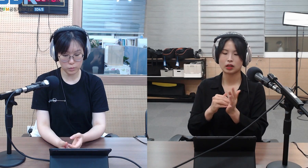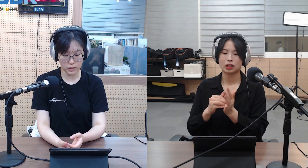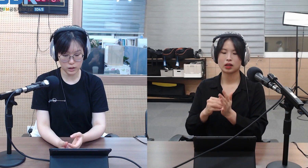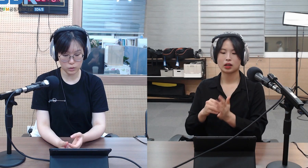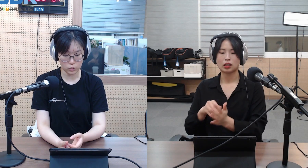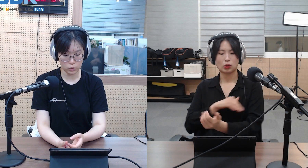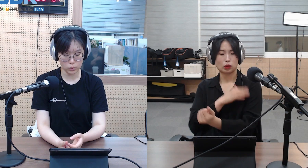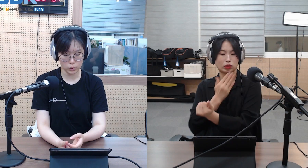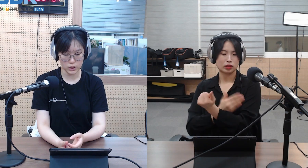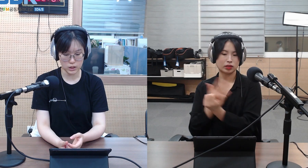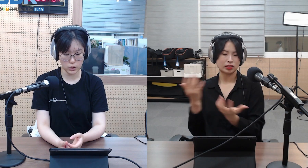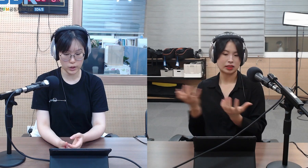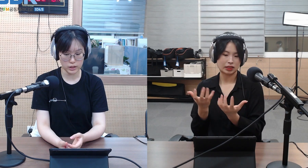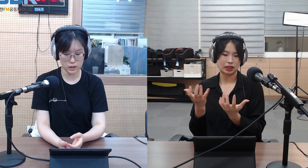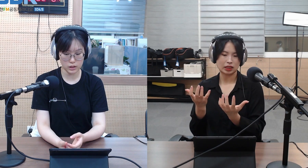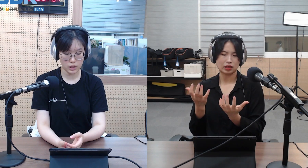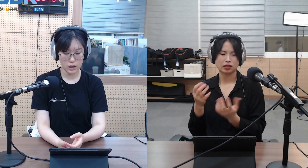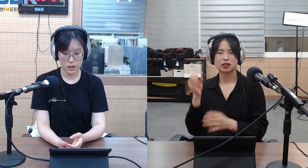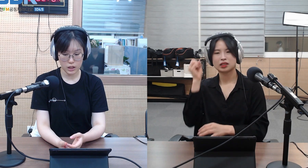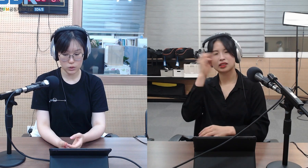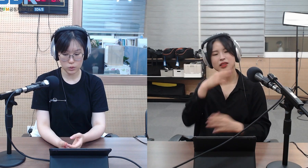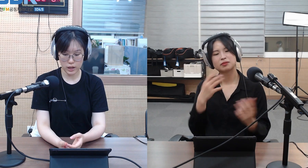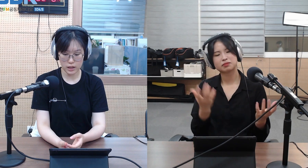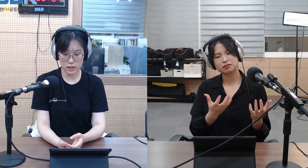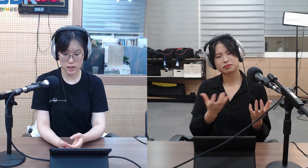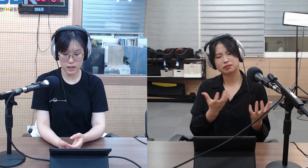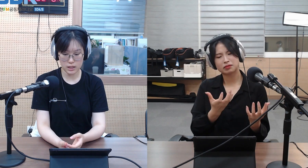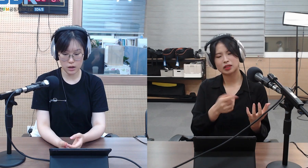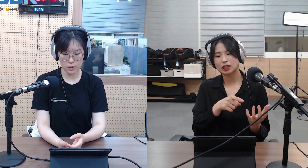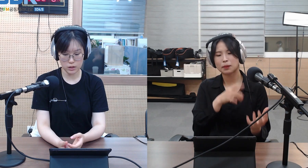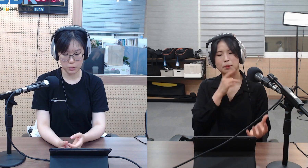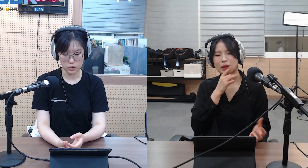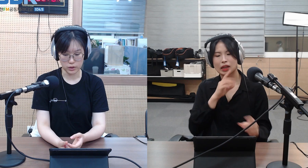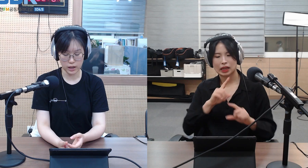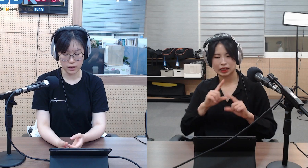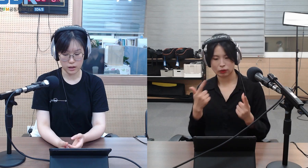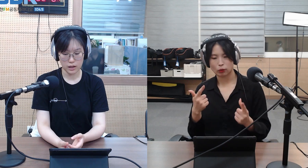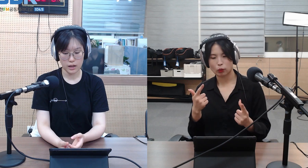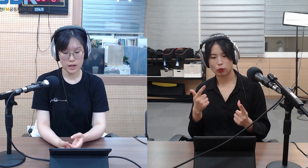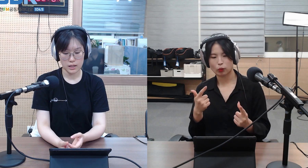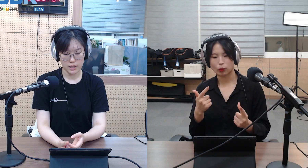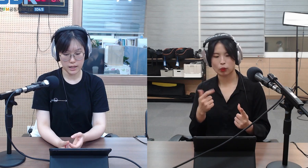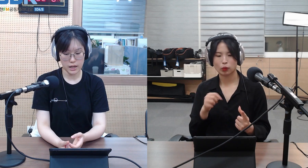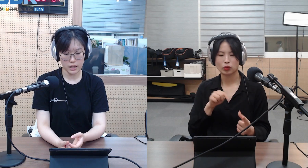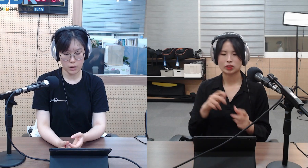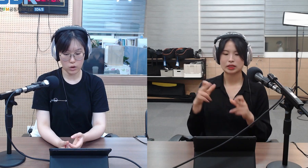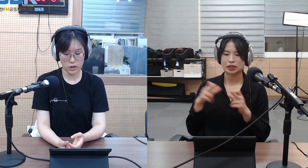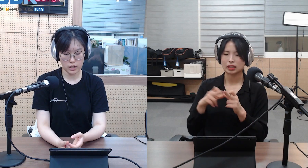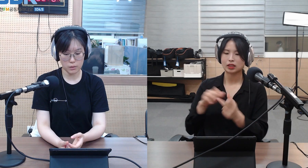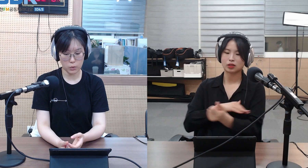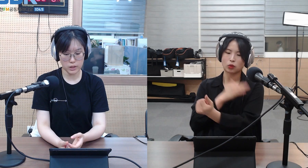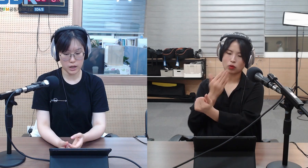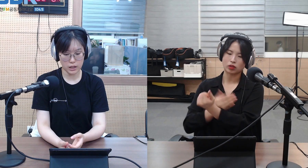활동만을 노동으로 인정하는 기존의 일자리 사업에서 벗어나 장애인의 권리를 보장하기